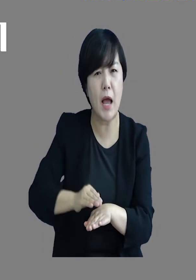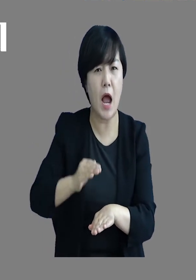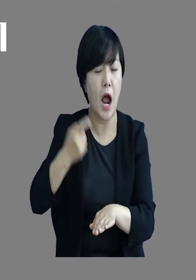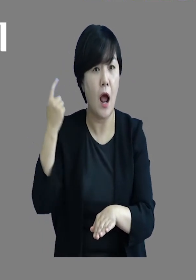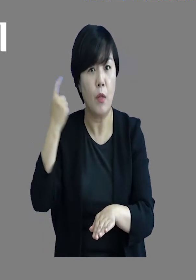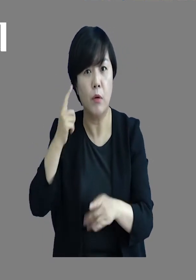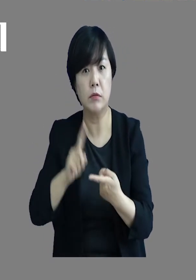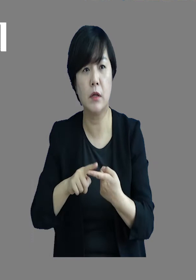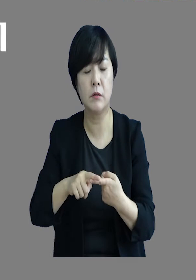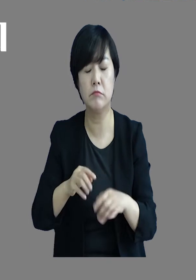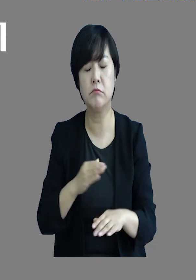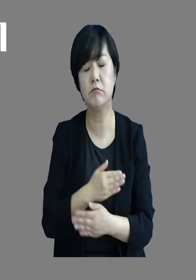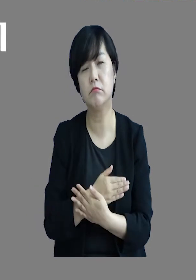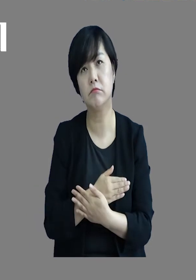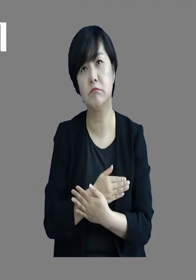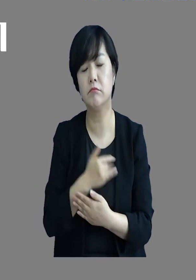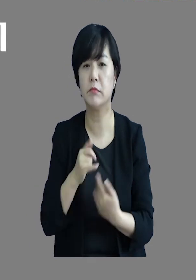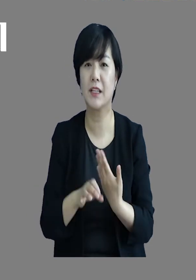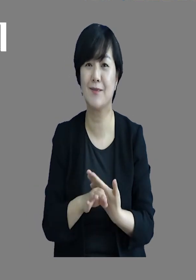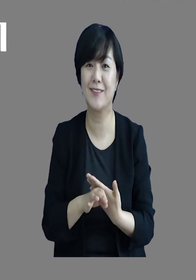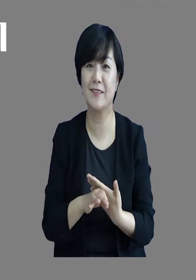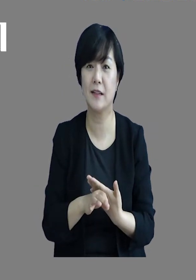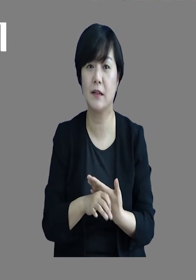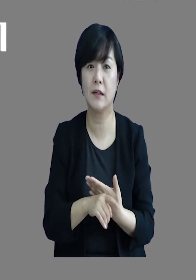경적 소리에 아무런 반응이 없다면요.